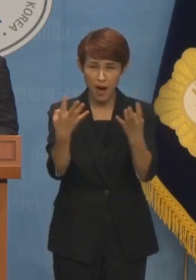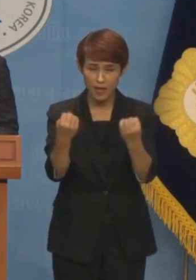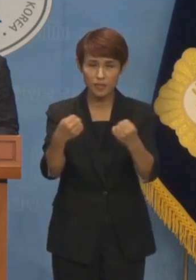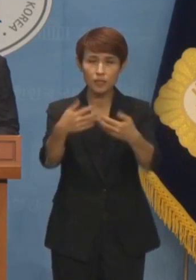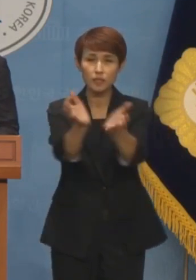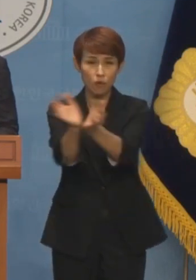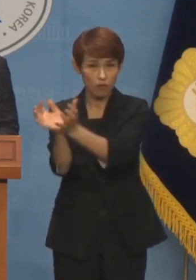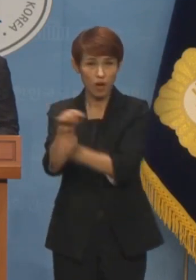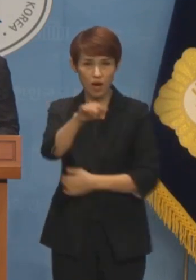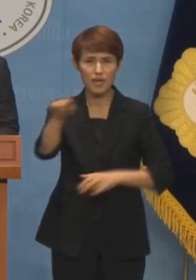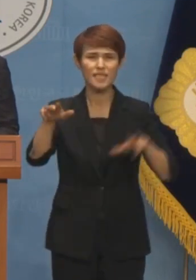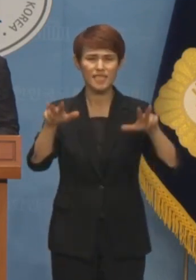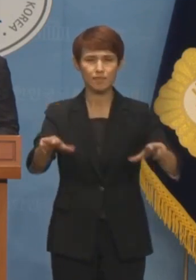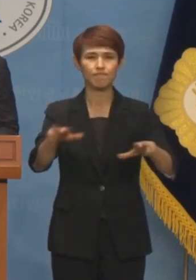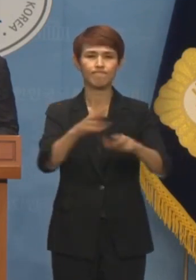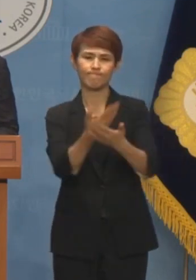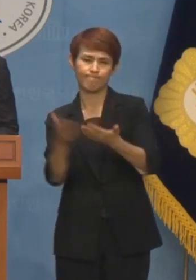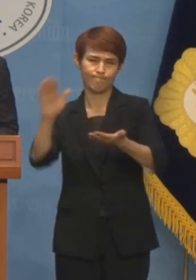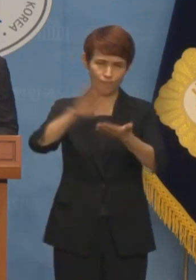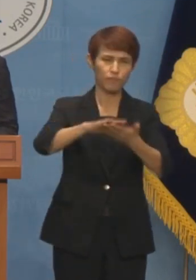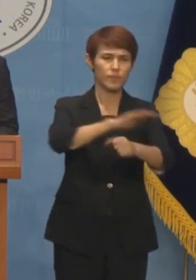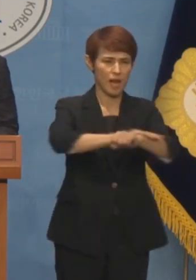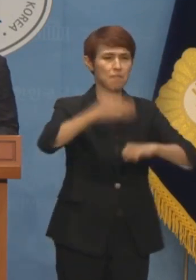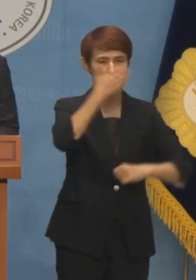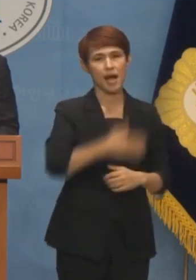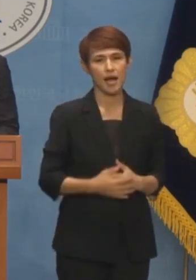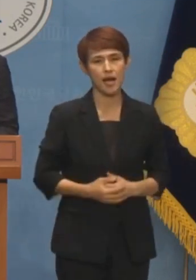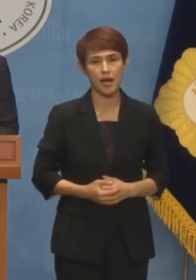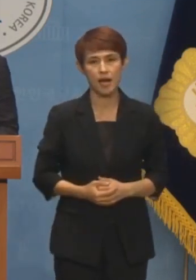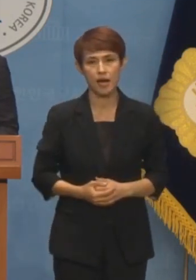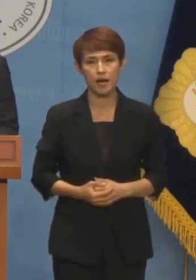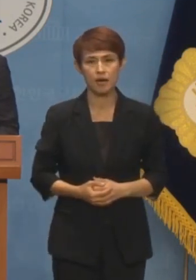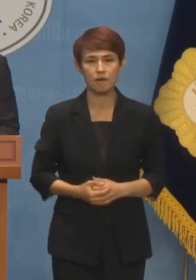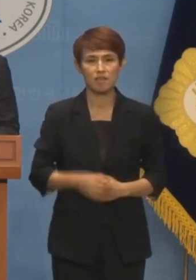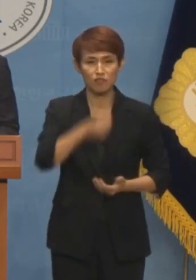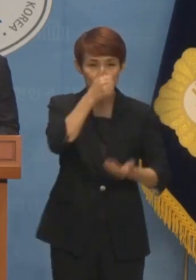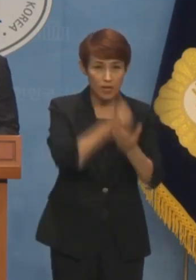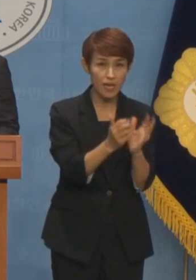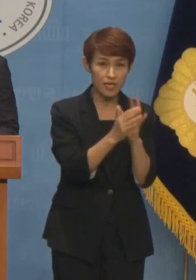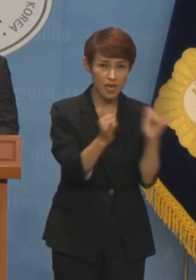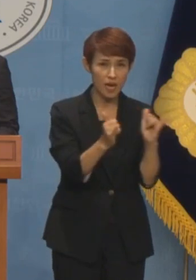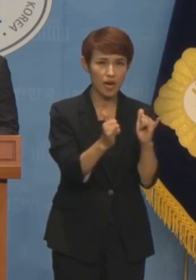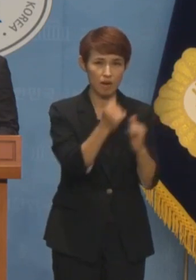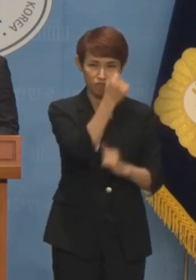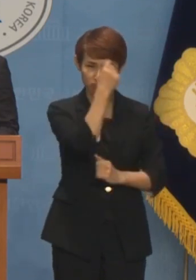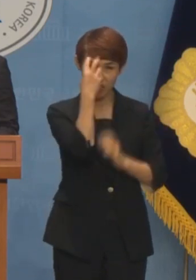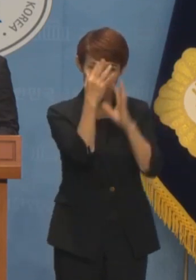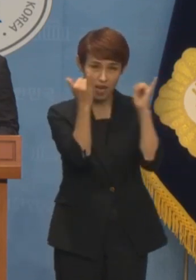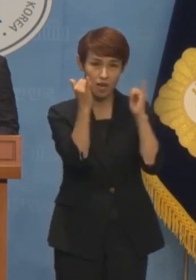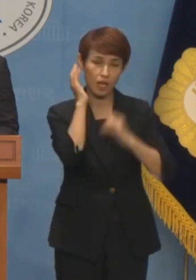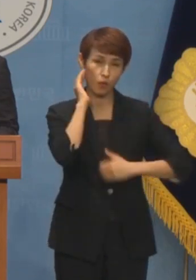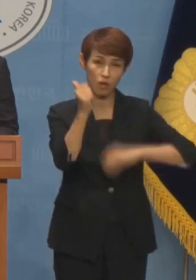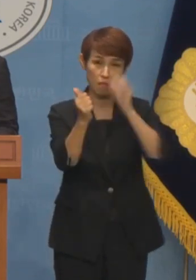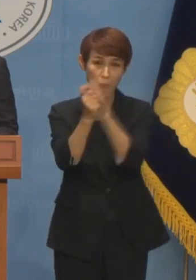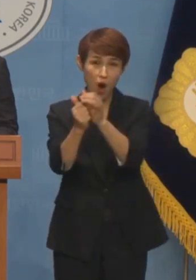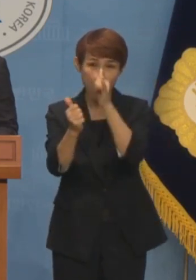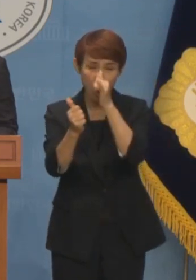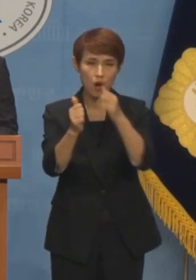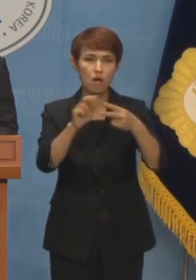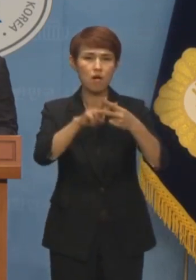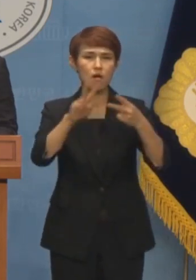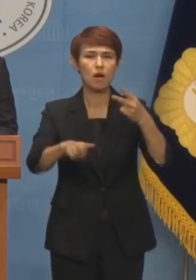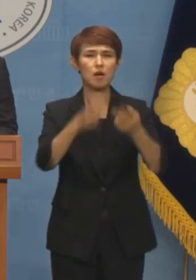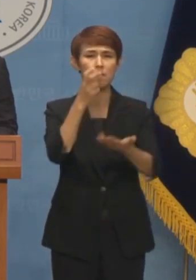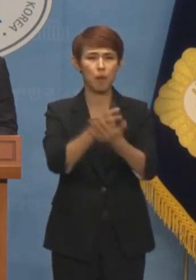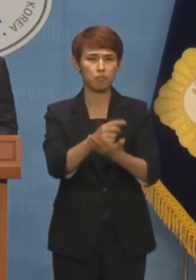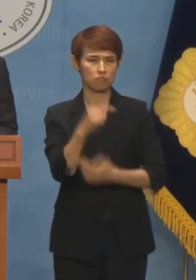지금 제대로 개혁할 수 있습니다. 범죄자, 전과자가 대통령이 되면 형법 강화는 물